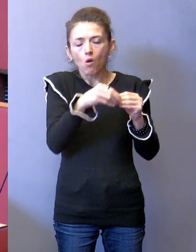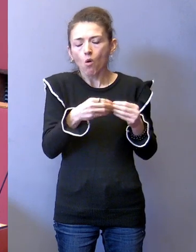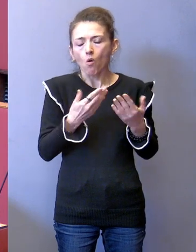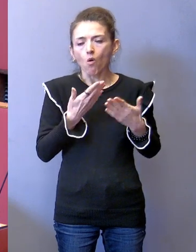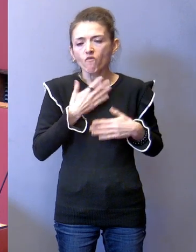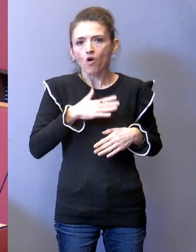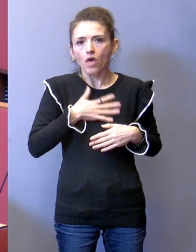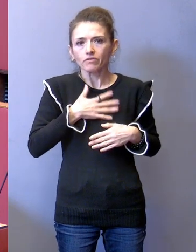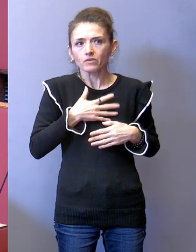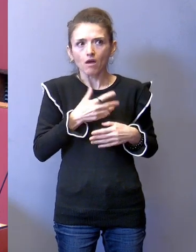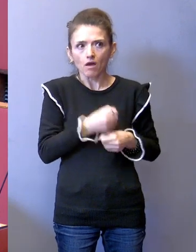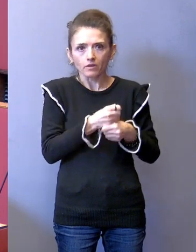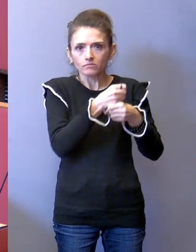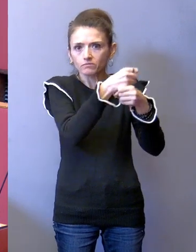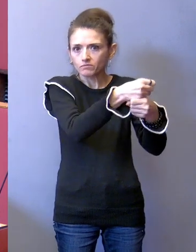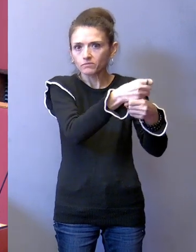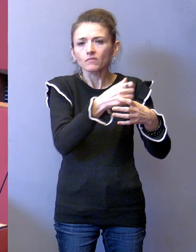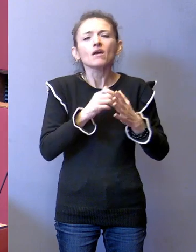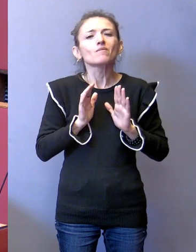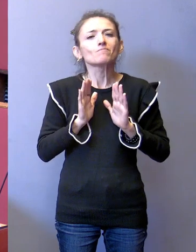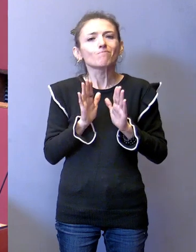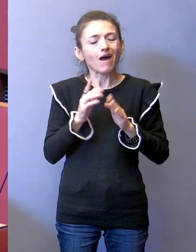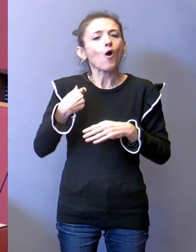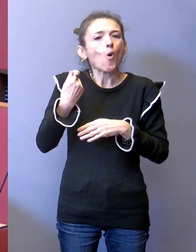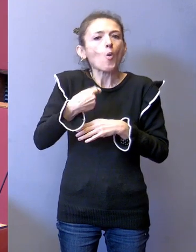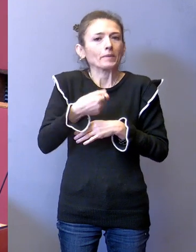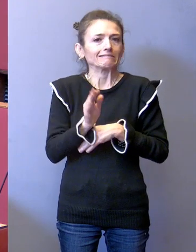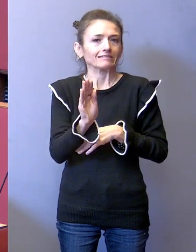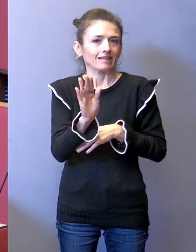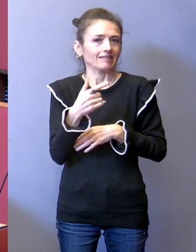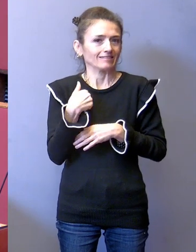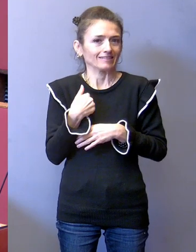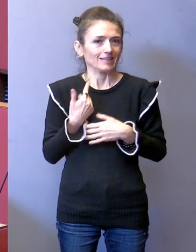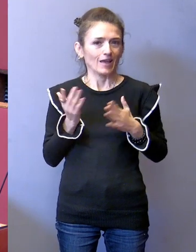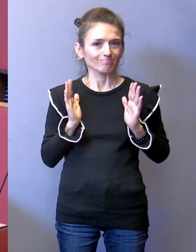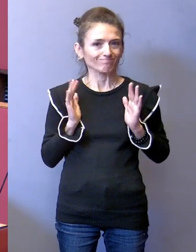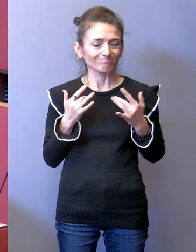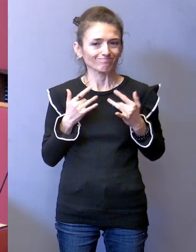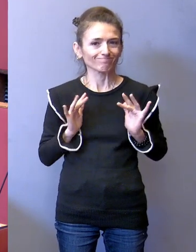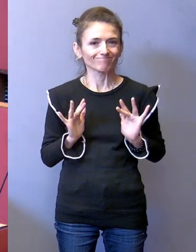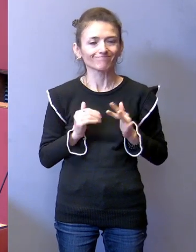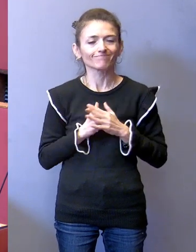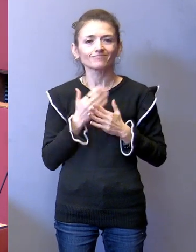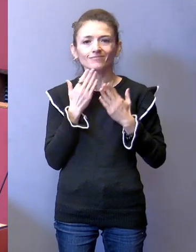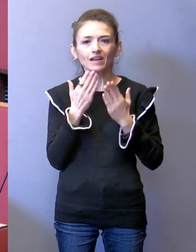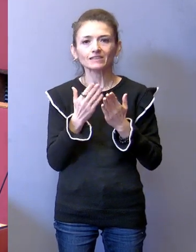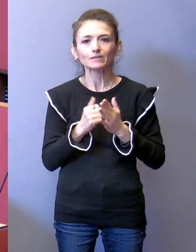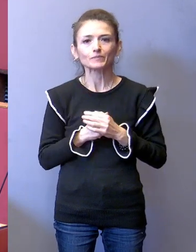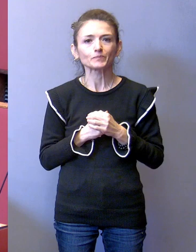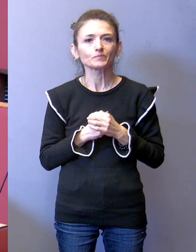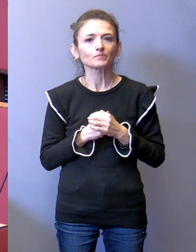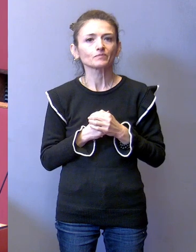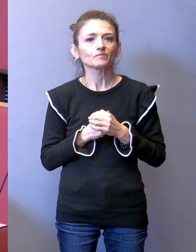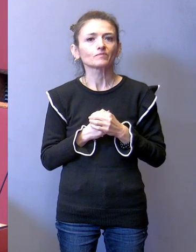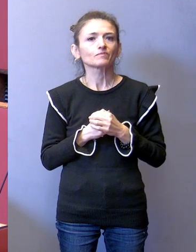grande piacere assolutamente però chiedo parola presidente io non posso nel senso non è il mio compito farlo Grazie e